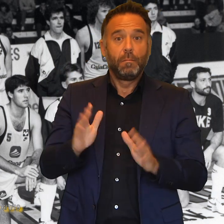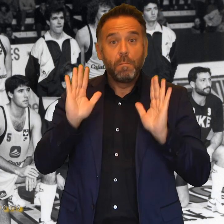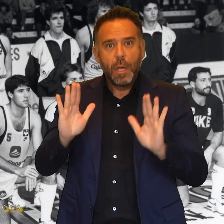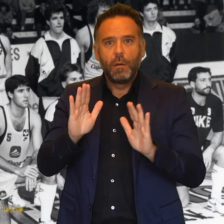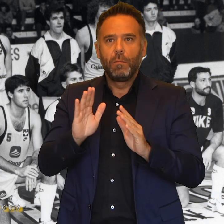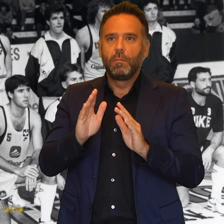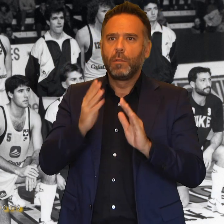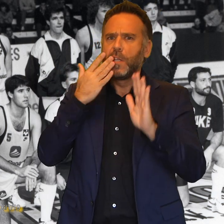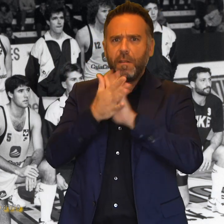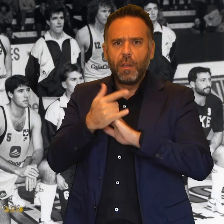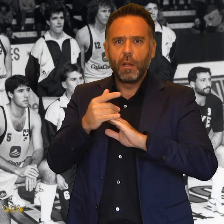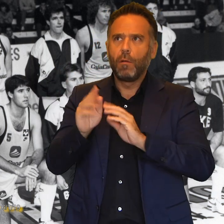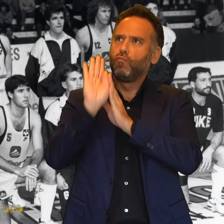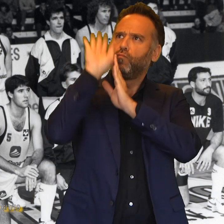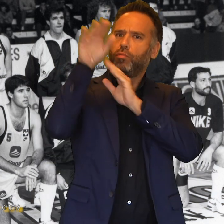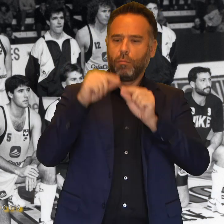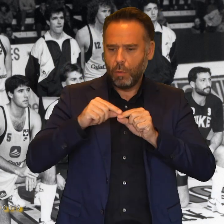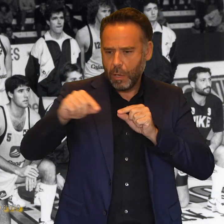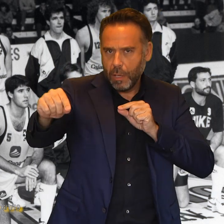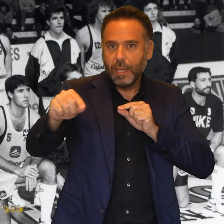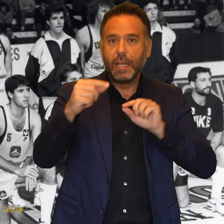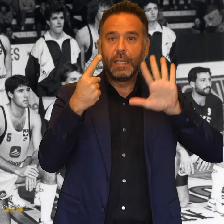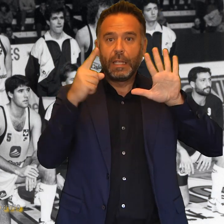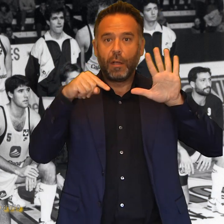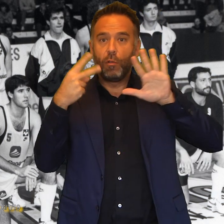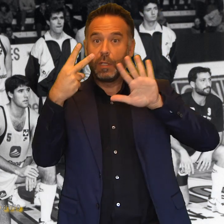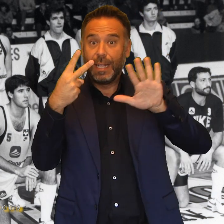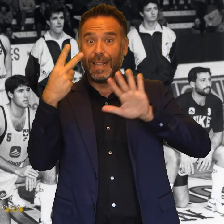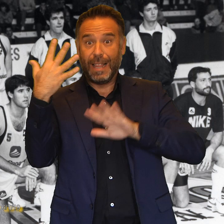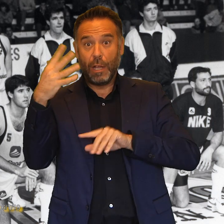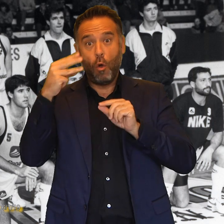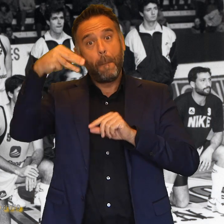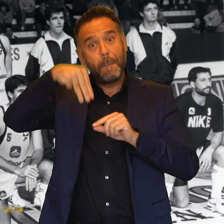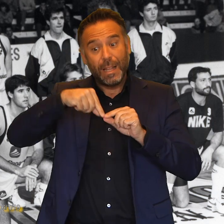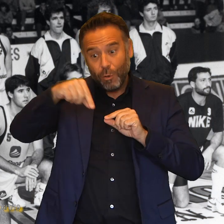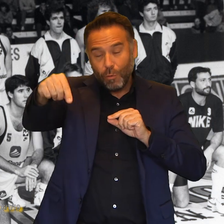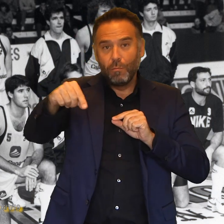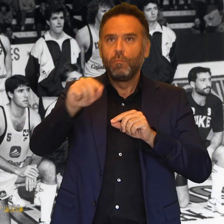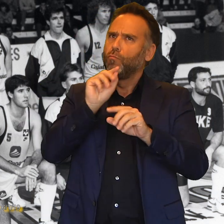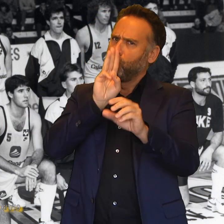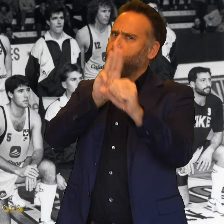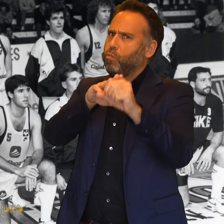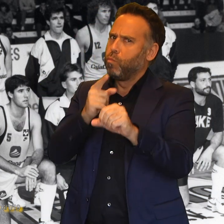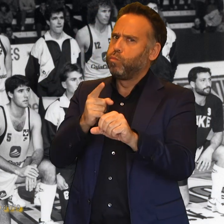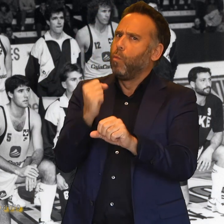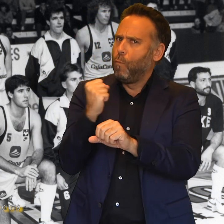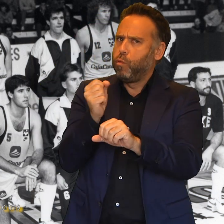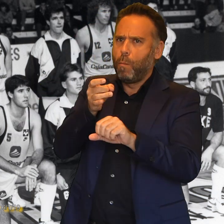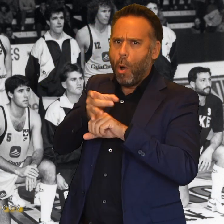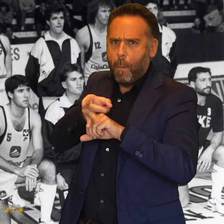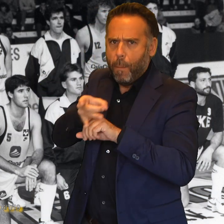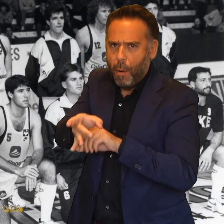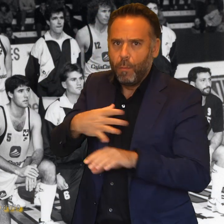Siendo como es el lanzamiento desde los 6,75 metros una de las principales armas ofensivas del baloncesto